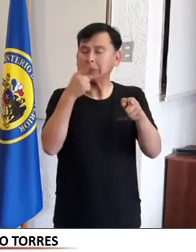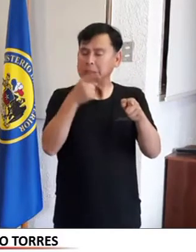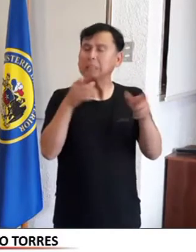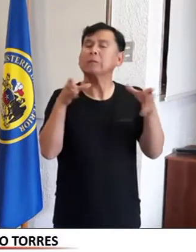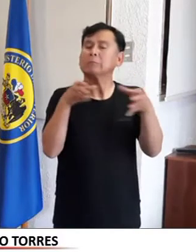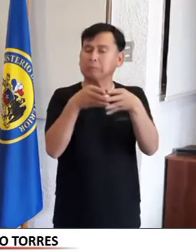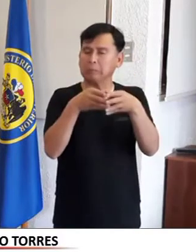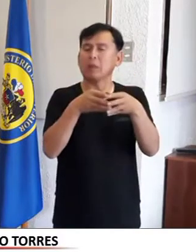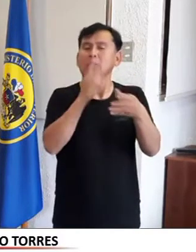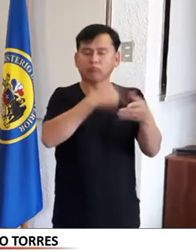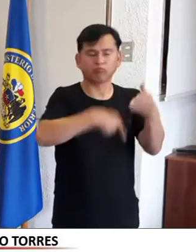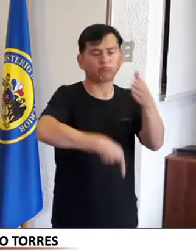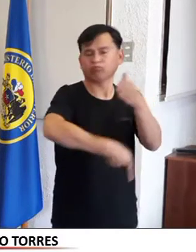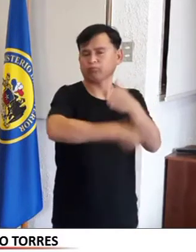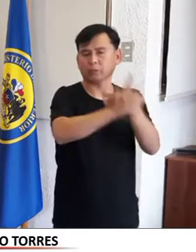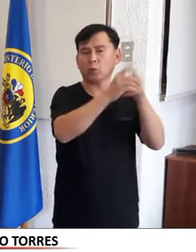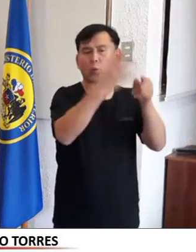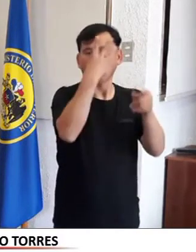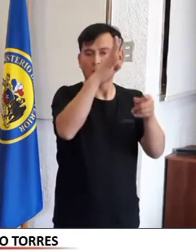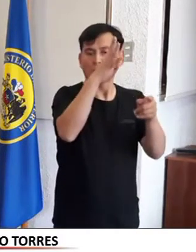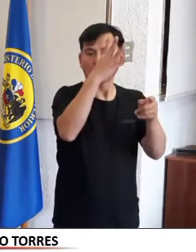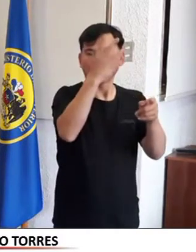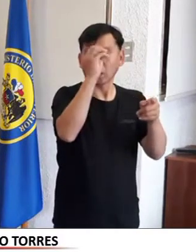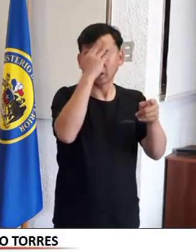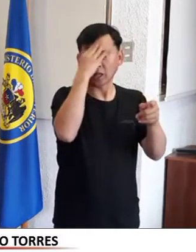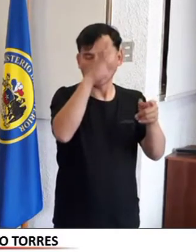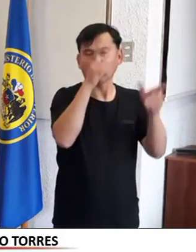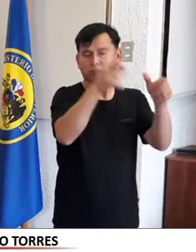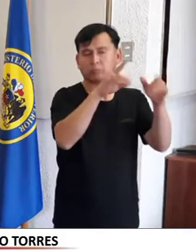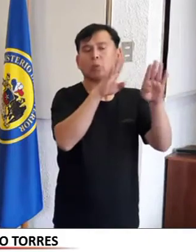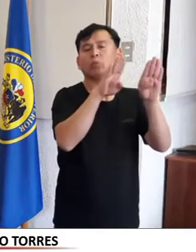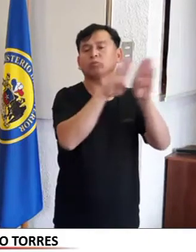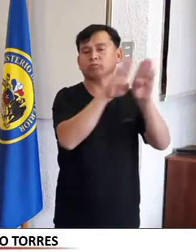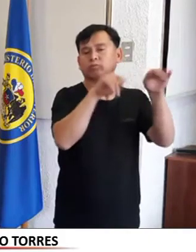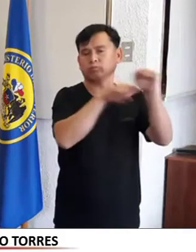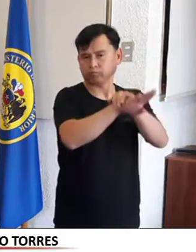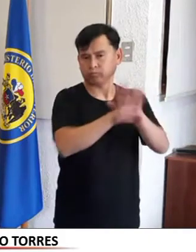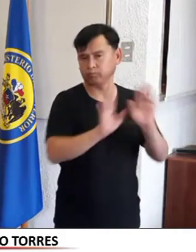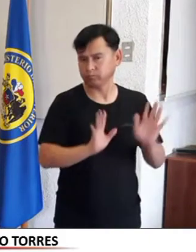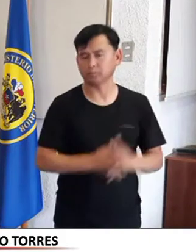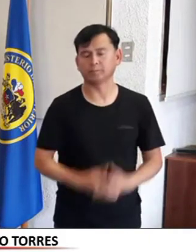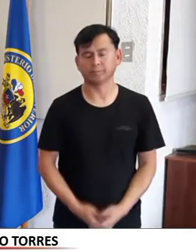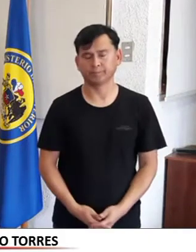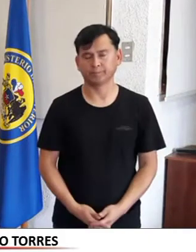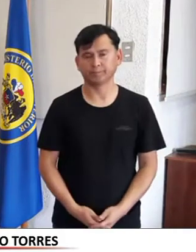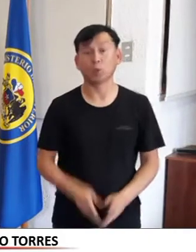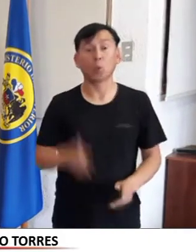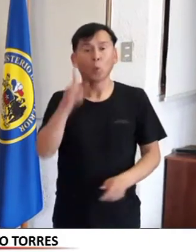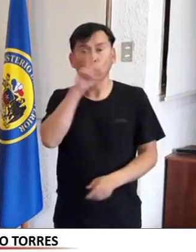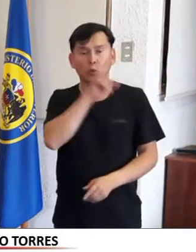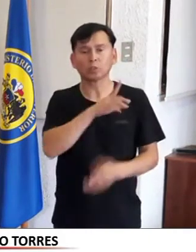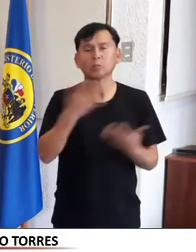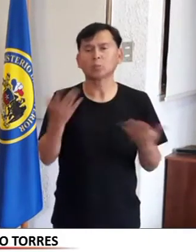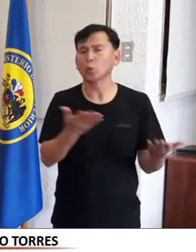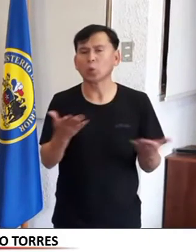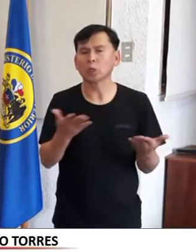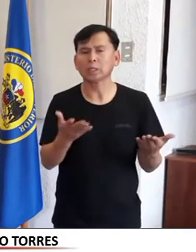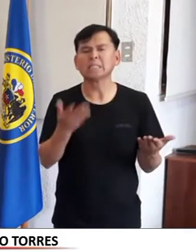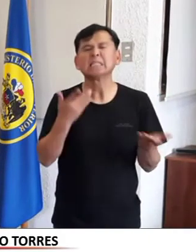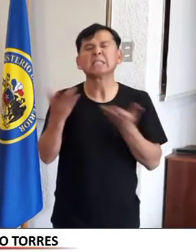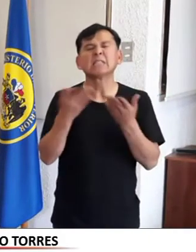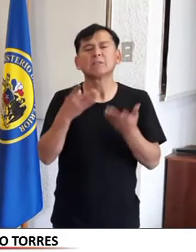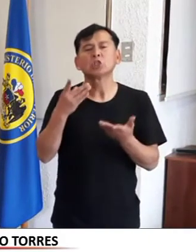gendarmería dispuso los lugares en los cuales ellos realizarán esta cuarentena estricta. Y lo último, ¿qué pasará con el servicio